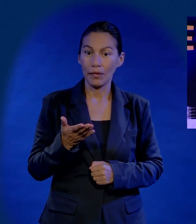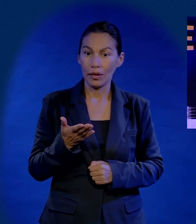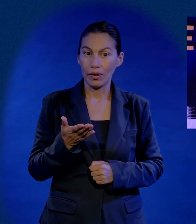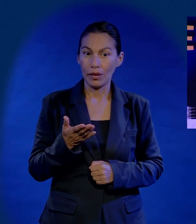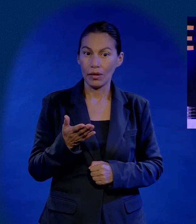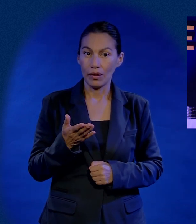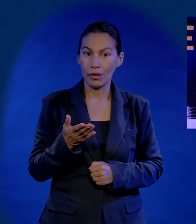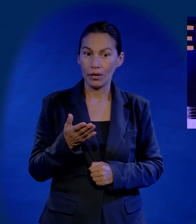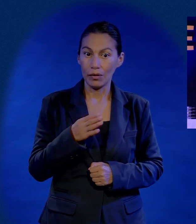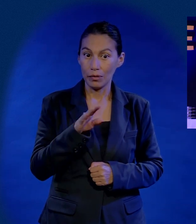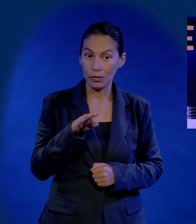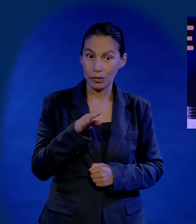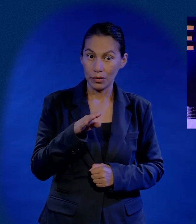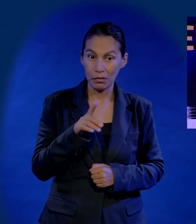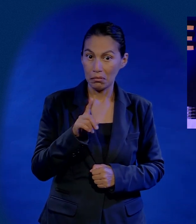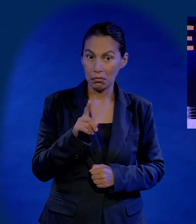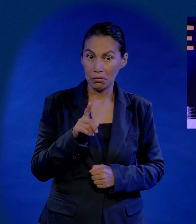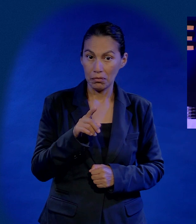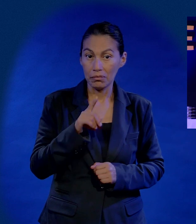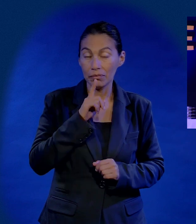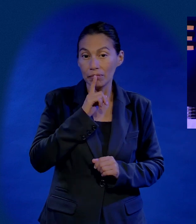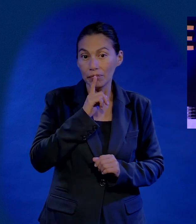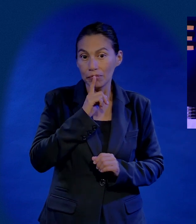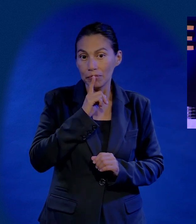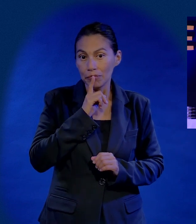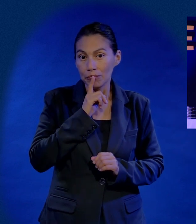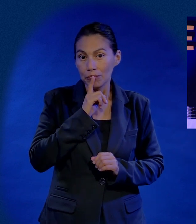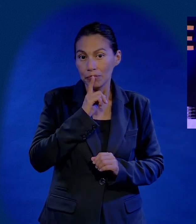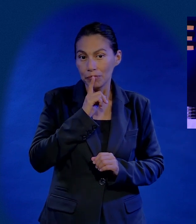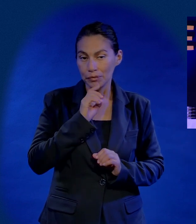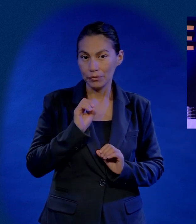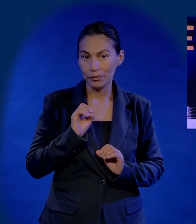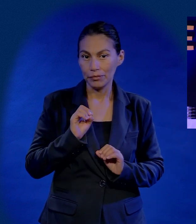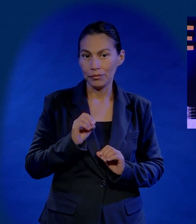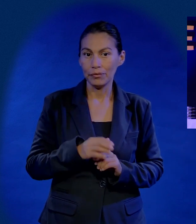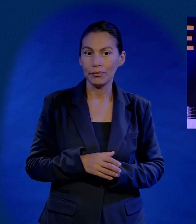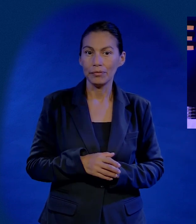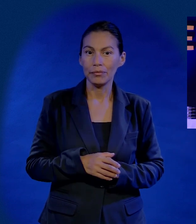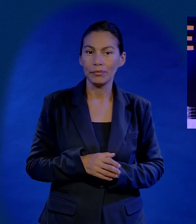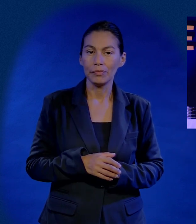Y si no lo está buscando, pues no diga nada mejor, ¿verdad?